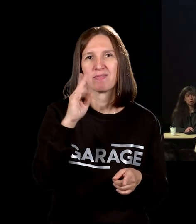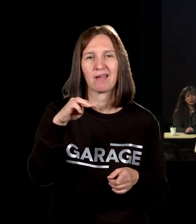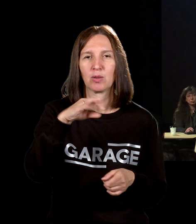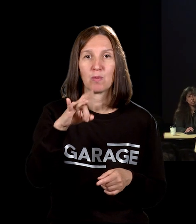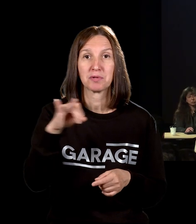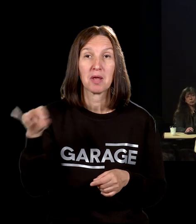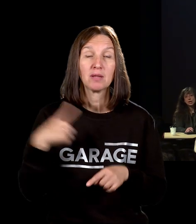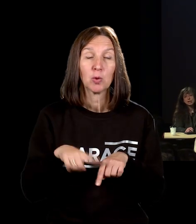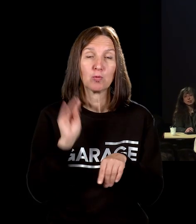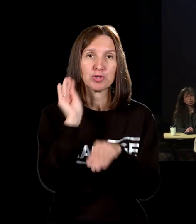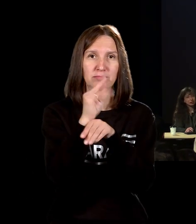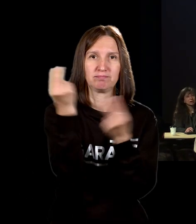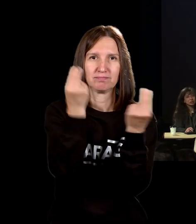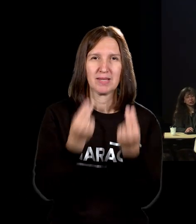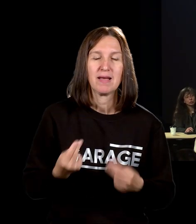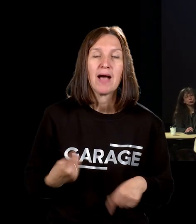такие портреты, ну,